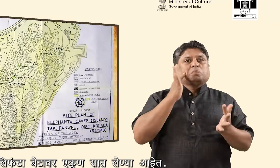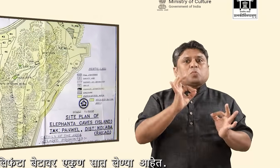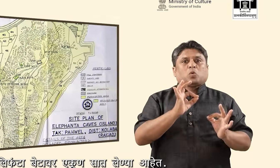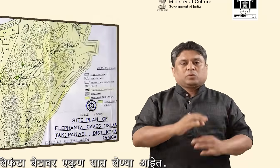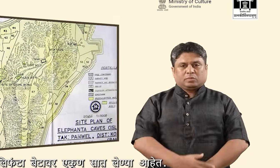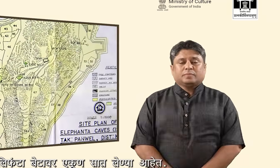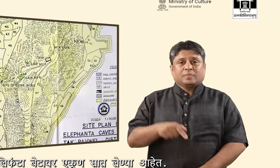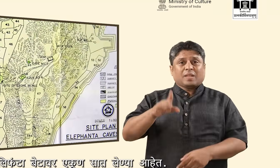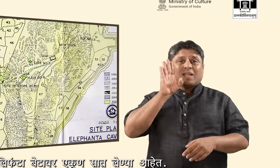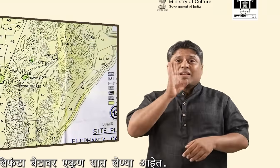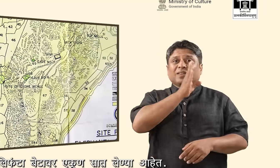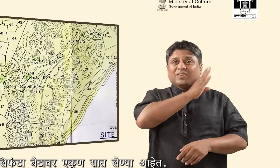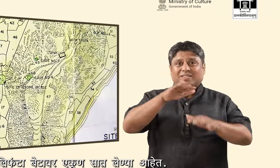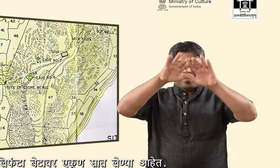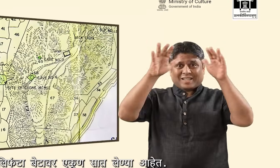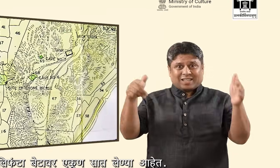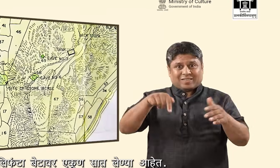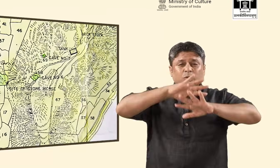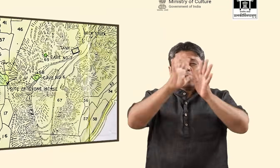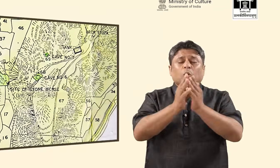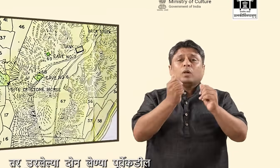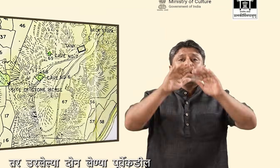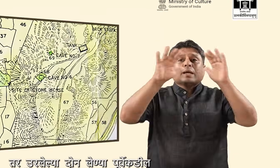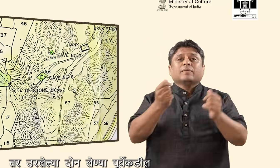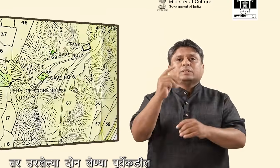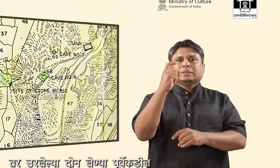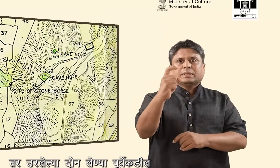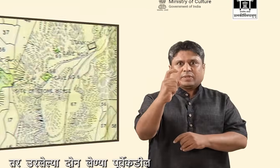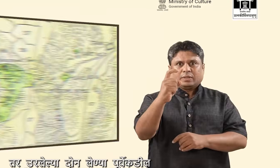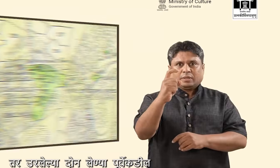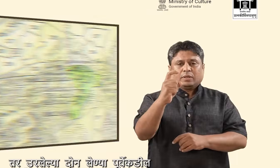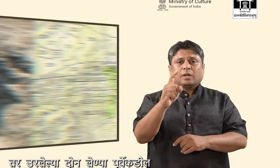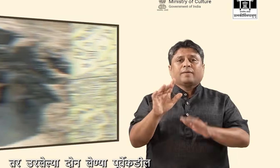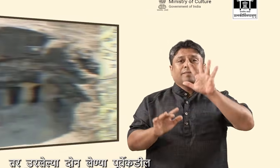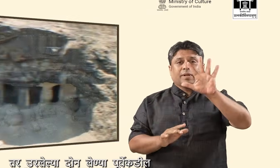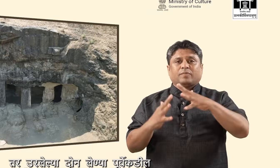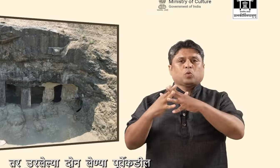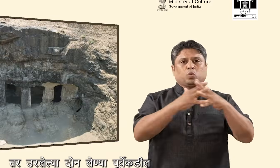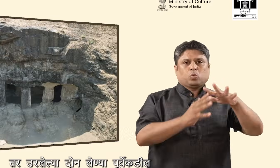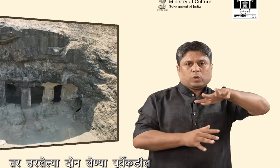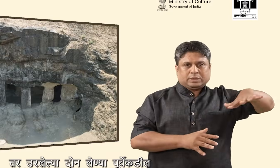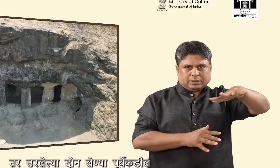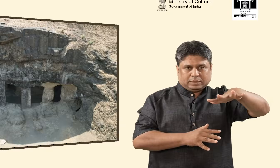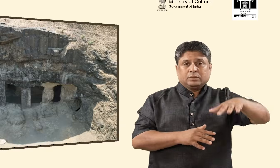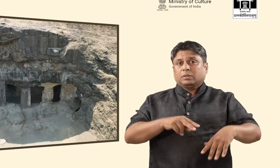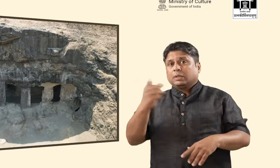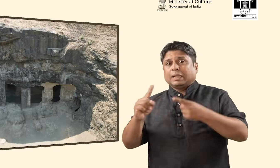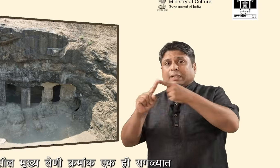आहेत. त्यातील 5 लेण्या पश्चिम टेकडीवर आहेत, तर उरलेल्या 2 लेण्या पूर्वेकडील टेकडीच्या माथ्यावर